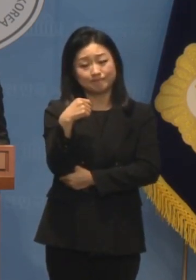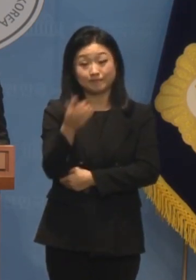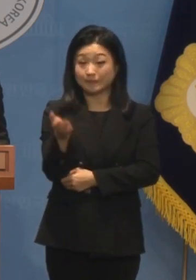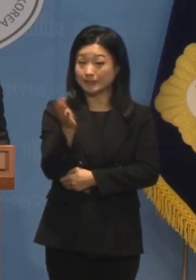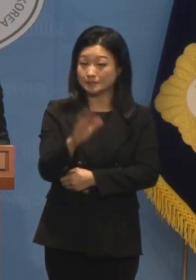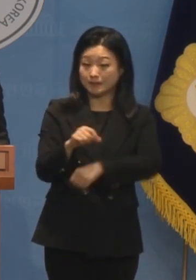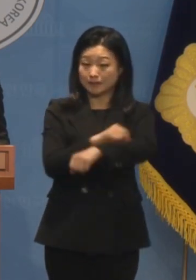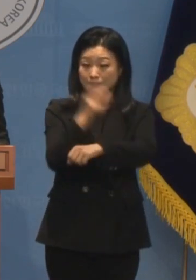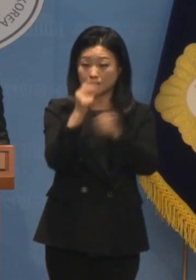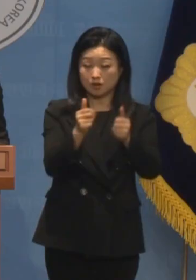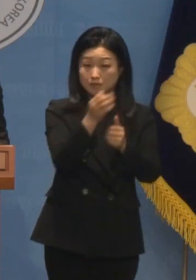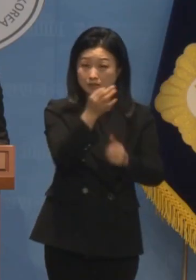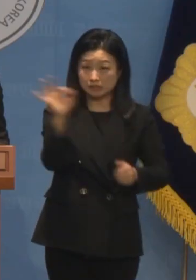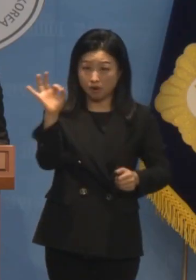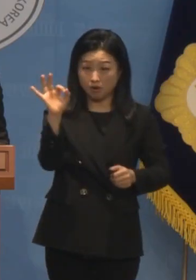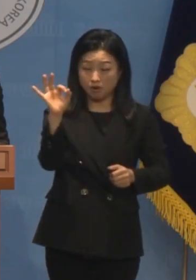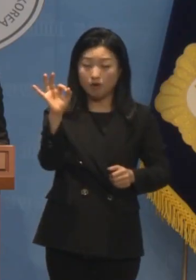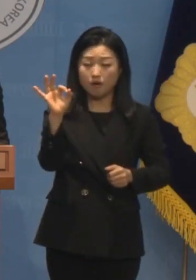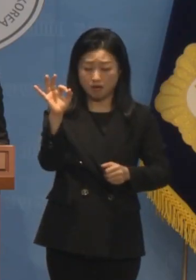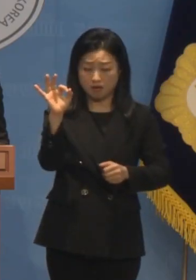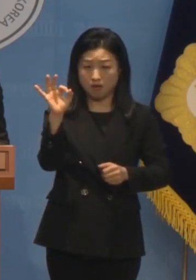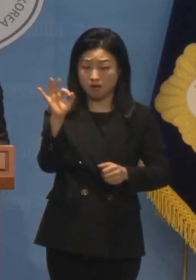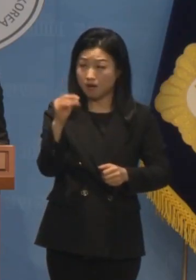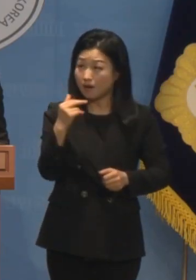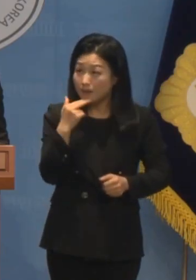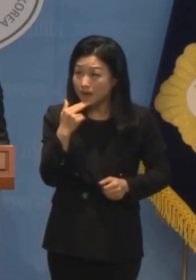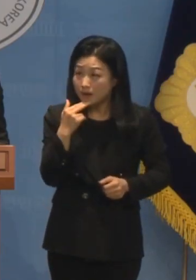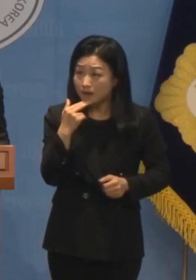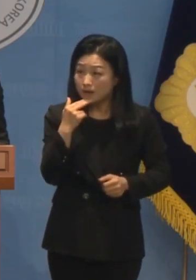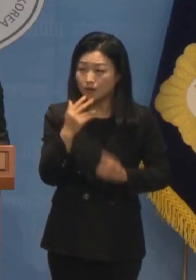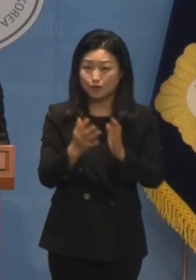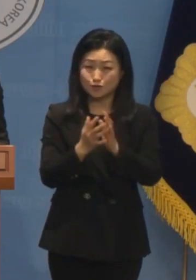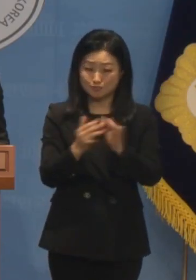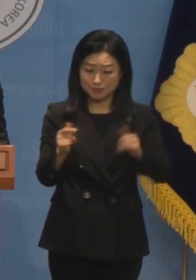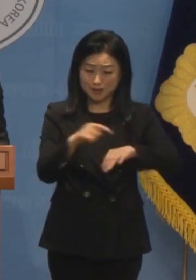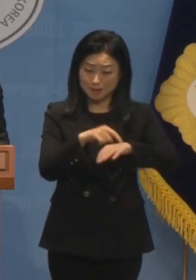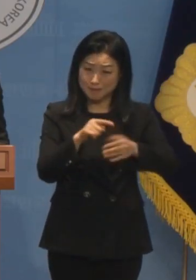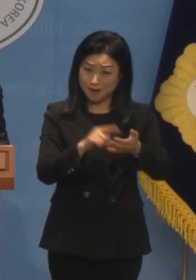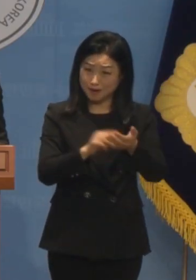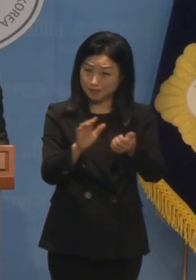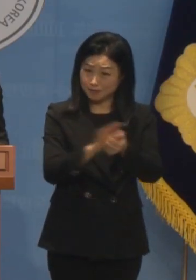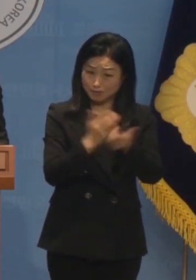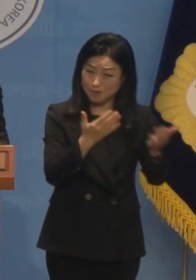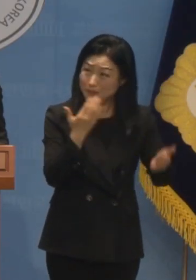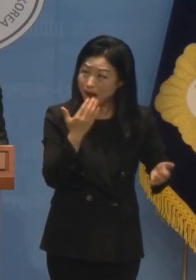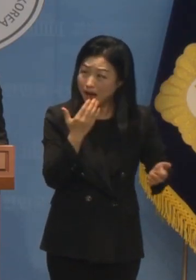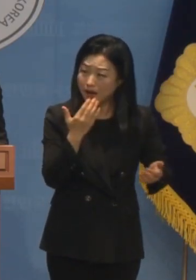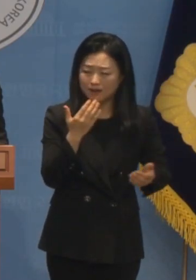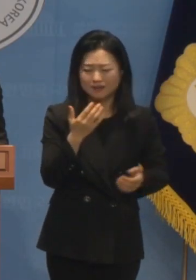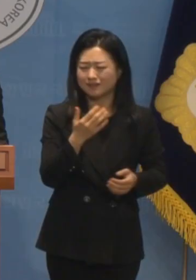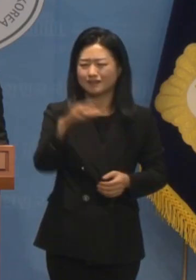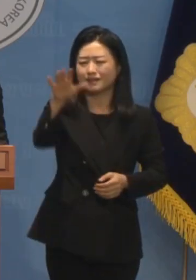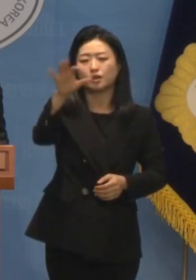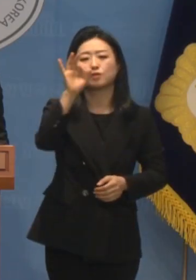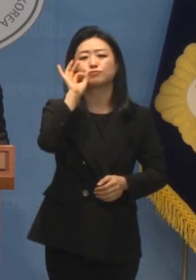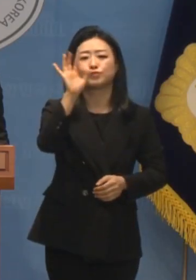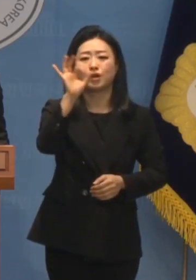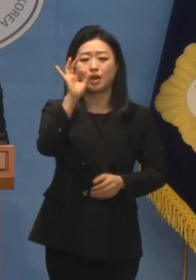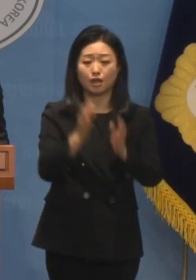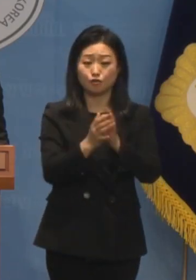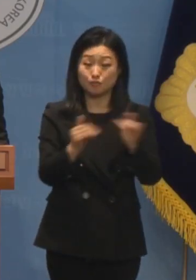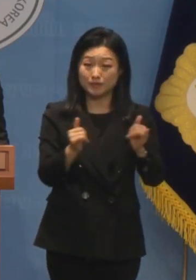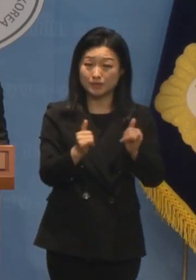하지만 특검 수용 없이 돌아선 국민의 마음을 달랠 길은 없습니다. 국민께서 더 이상